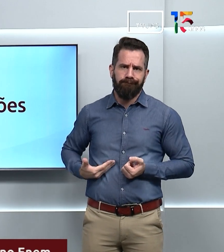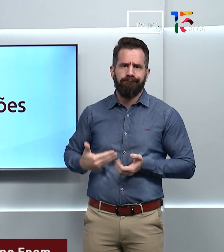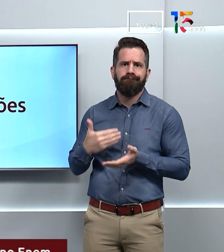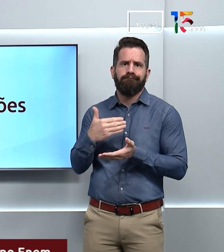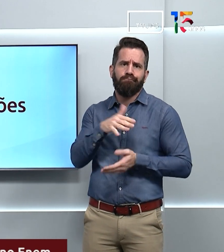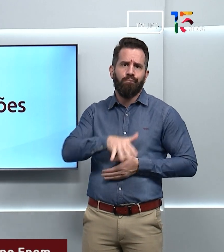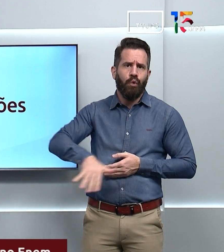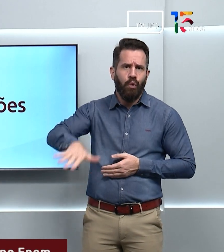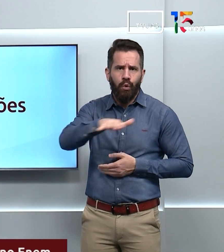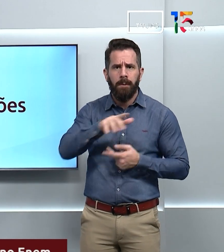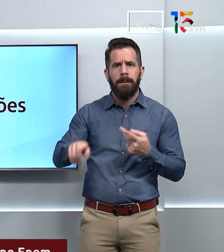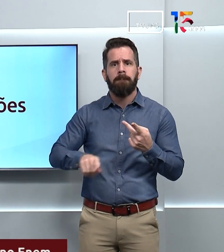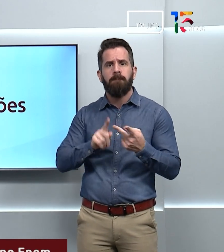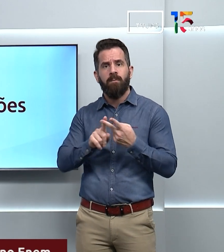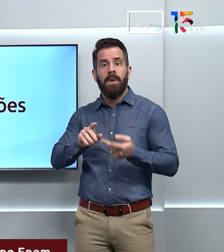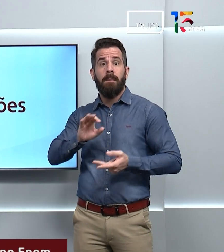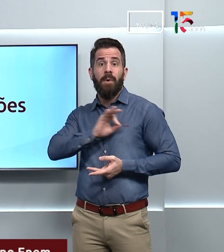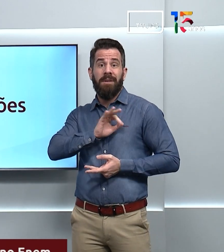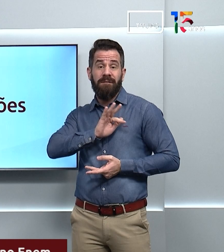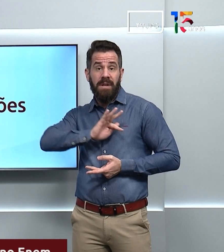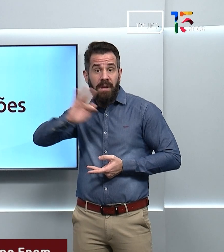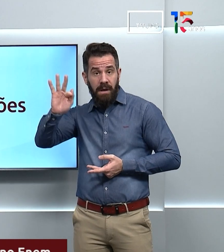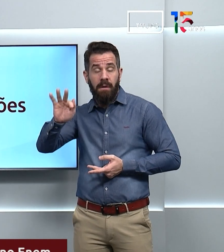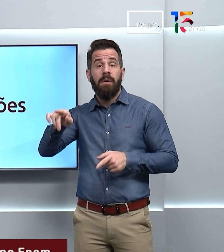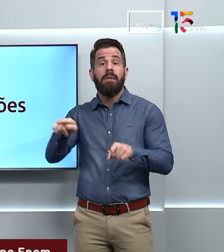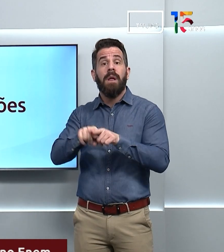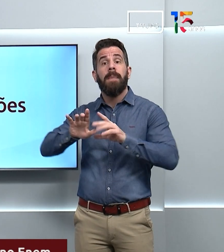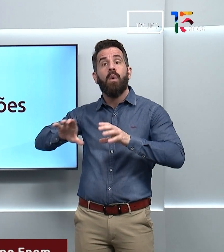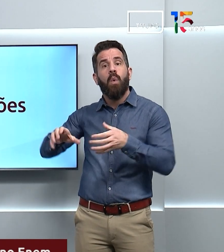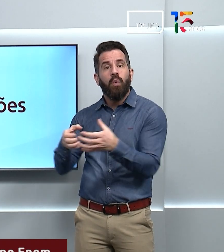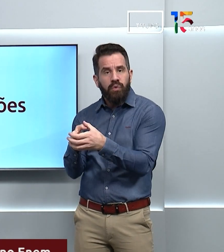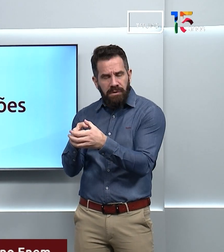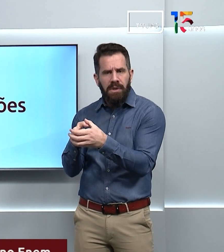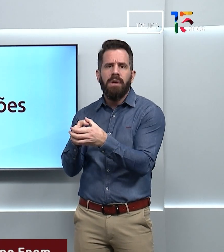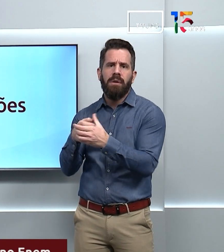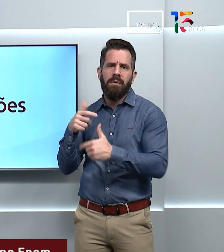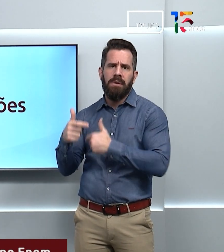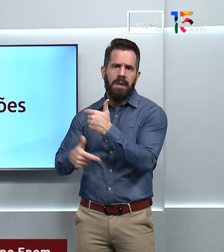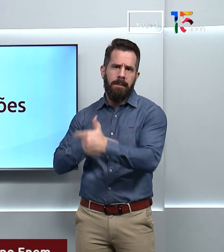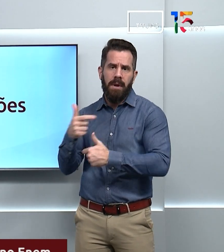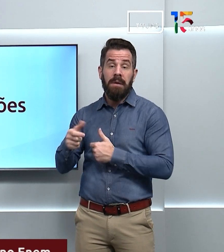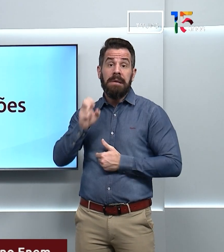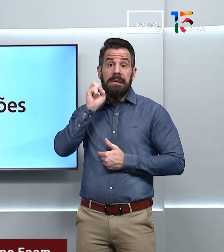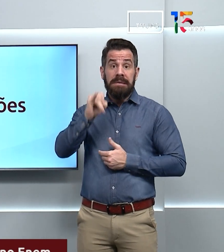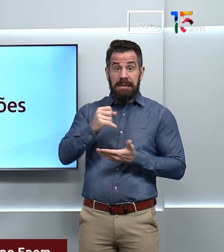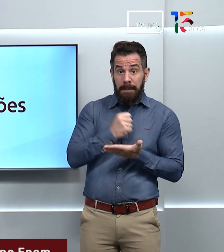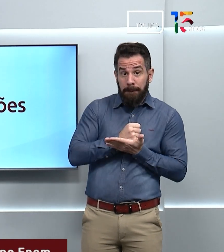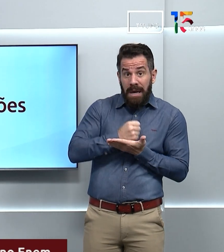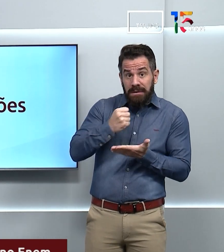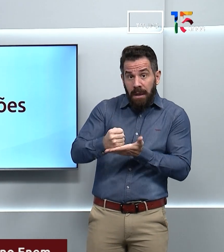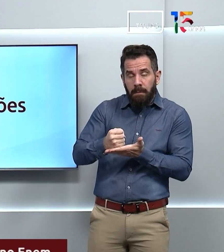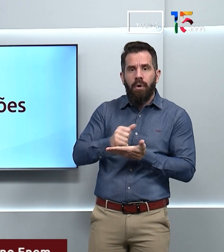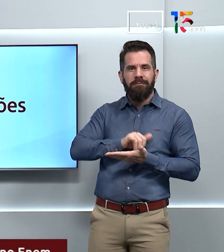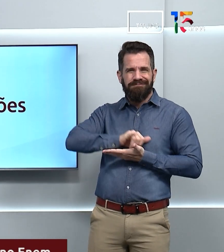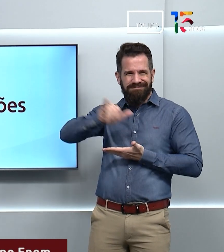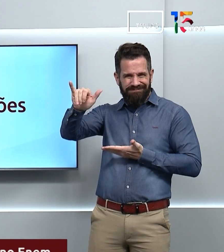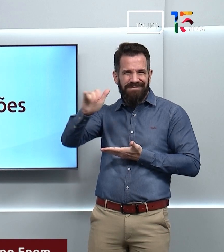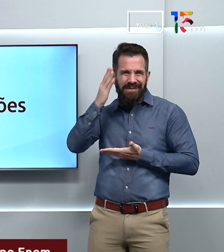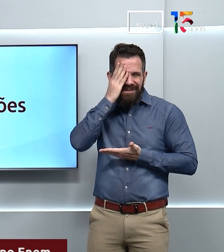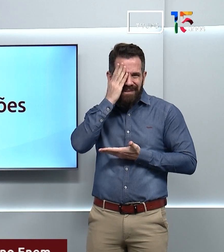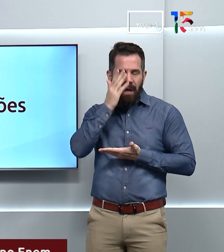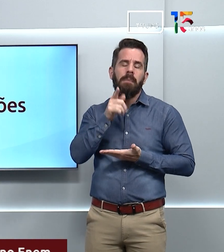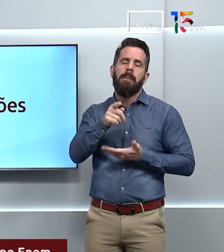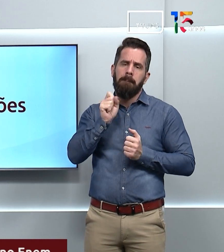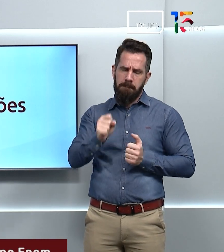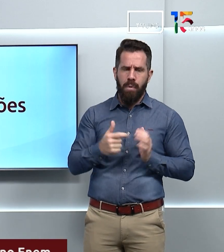por conselhos de entidade de classe. Bom, se você tiver passaporte, também pode apresentar na hora da prova do Enem,